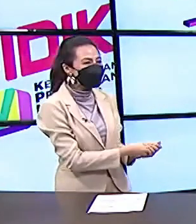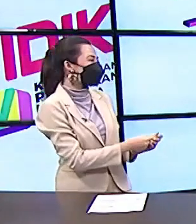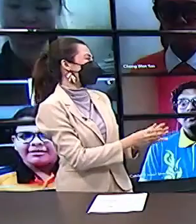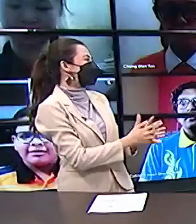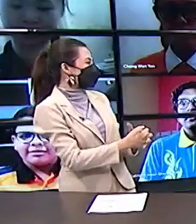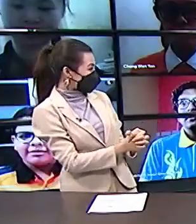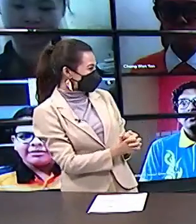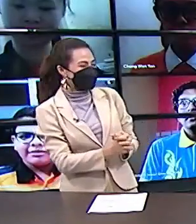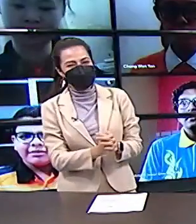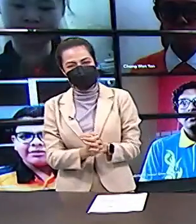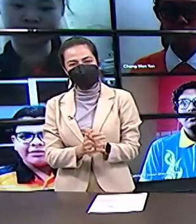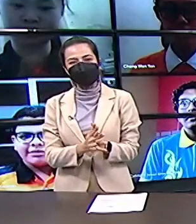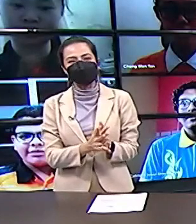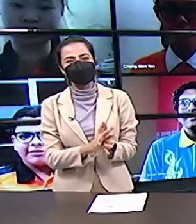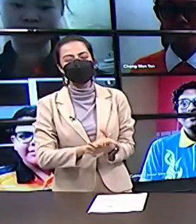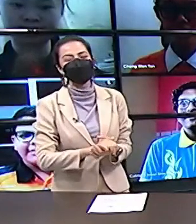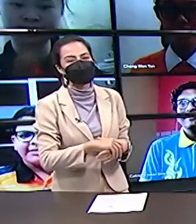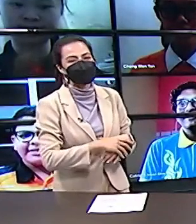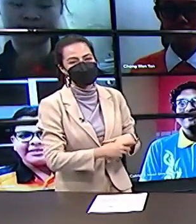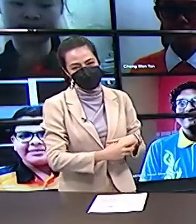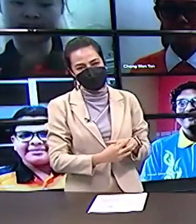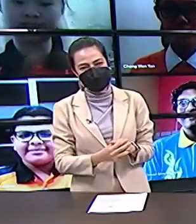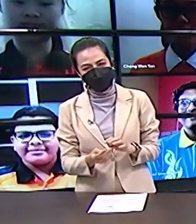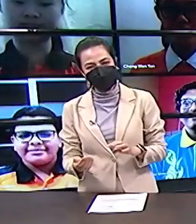Pinang. Di dalam talian sekarang ni. Mari kita berkenalan dengan mereka.